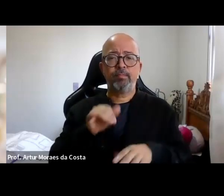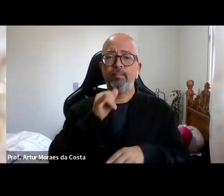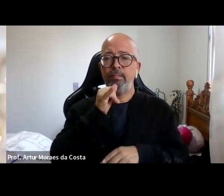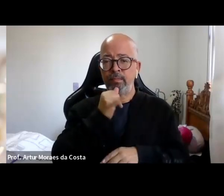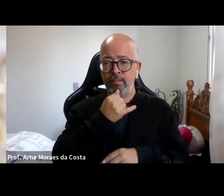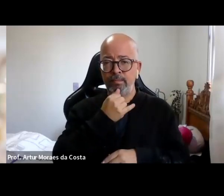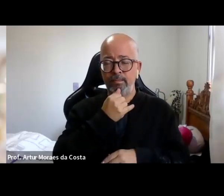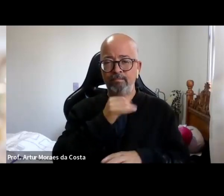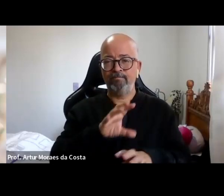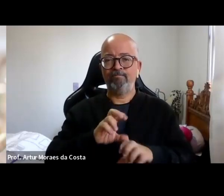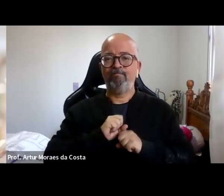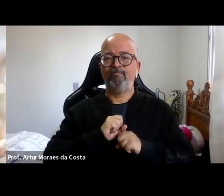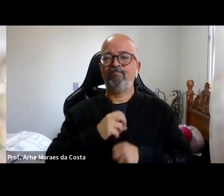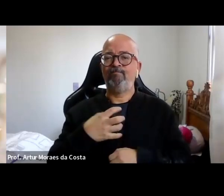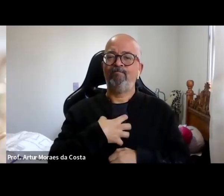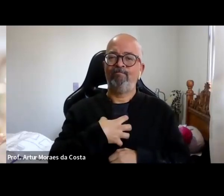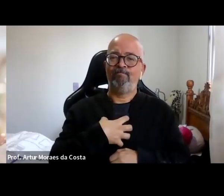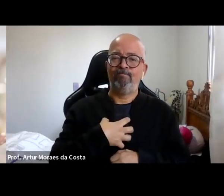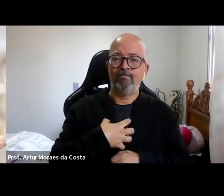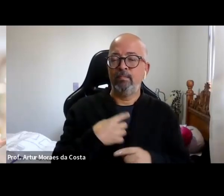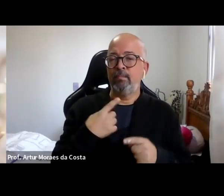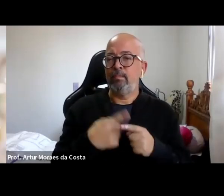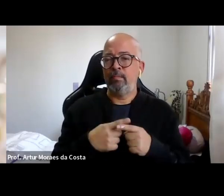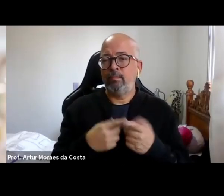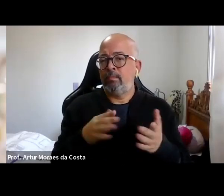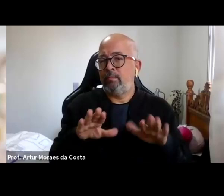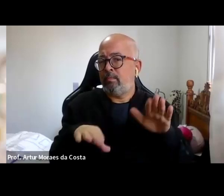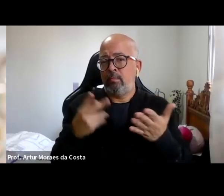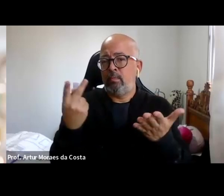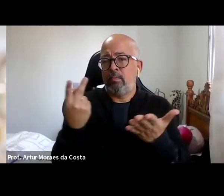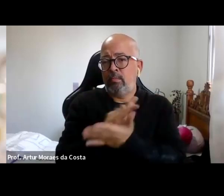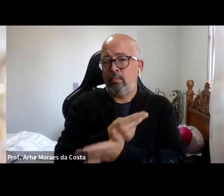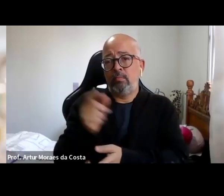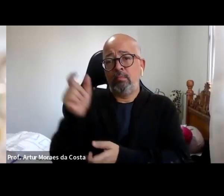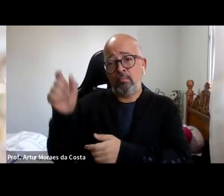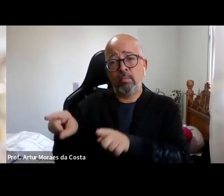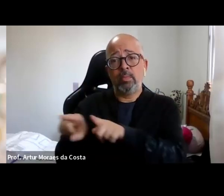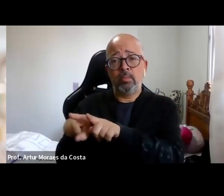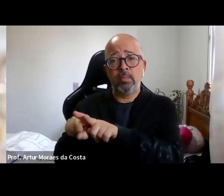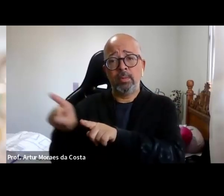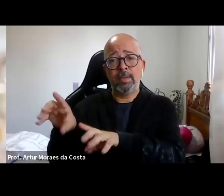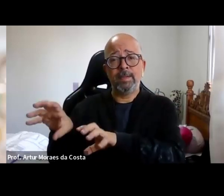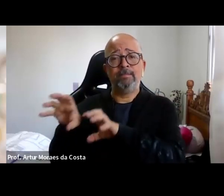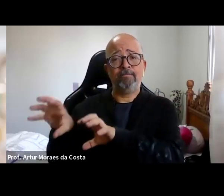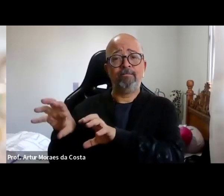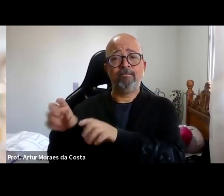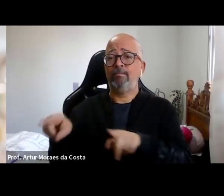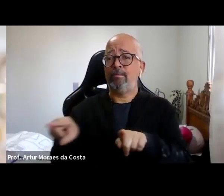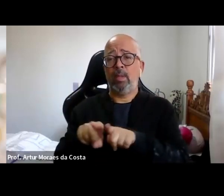es relativamente fácil hacer una descripción pero para la persona sordociega implica un esfuerzo muy grande